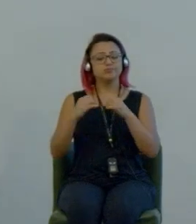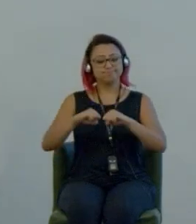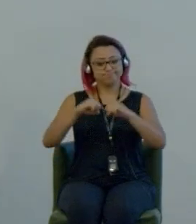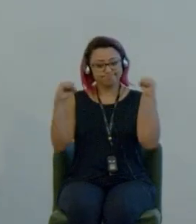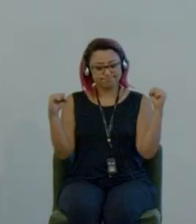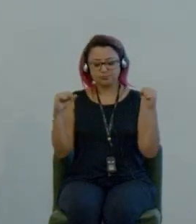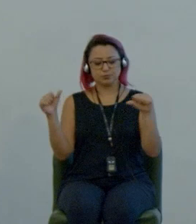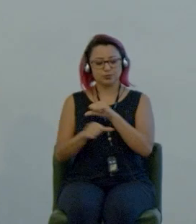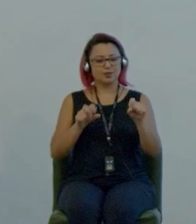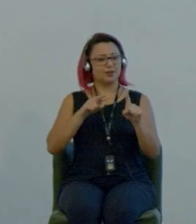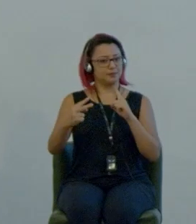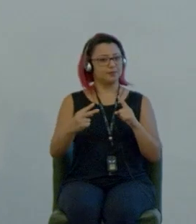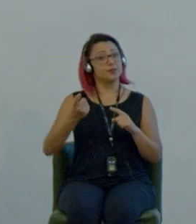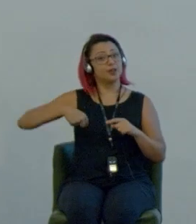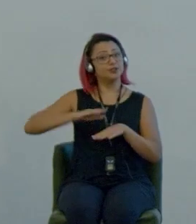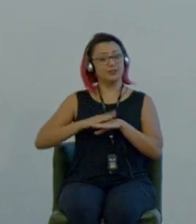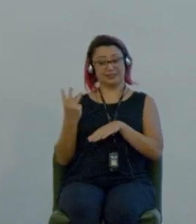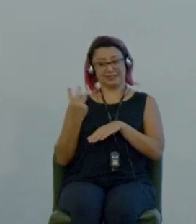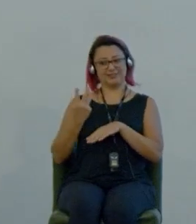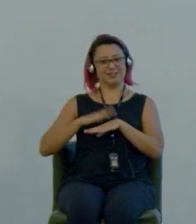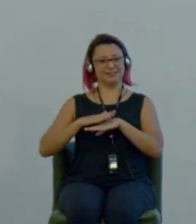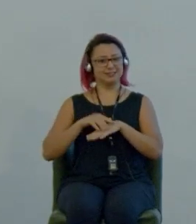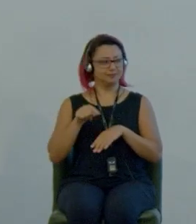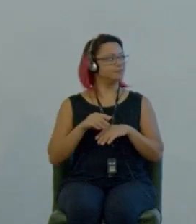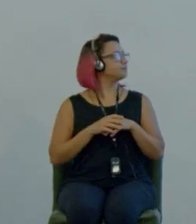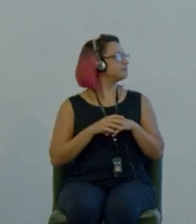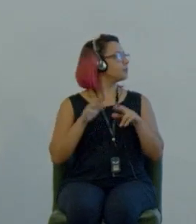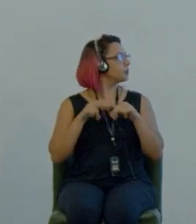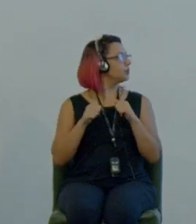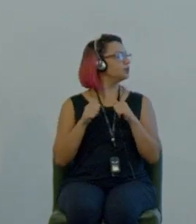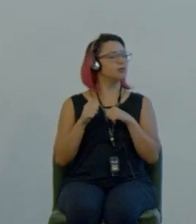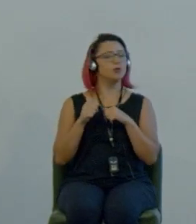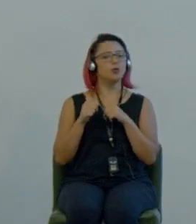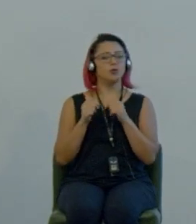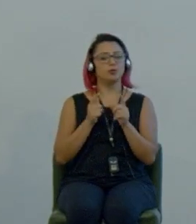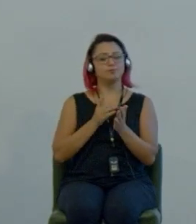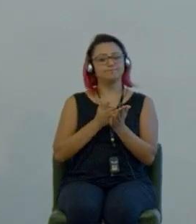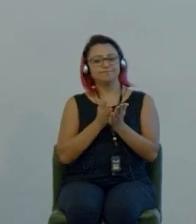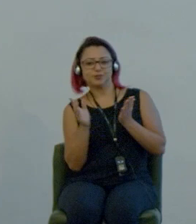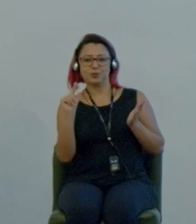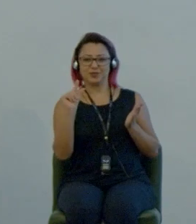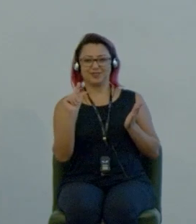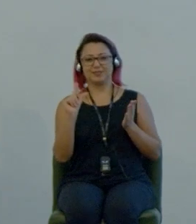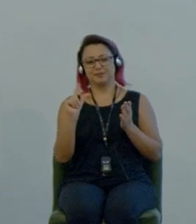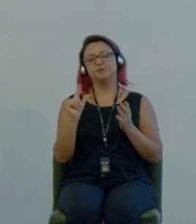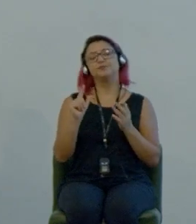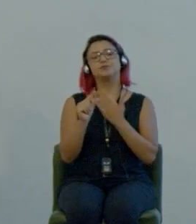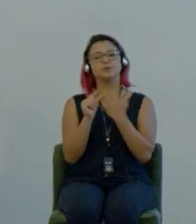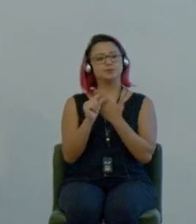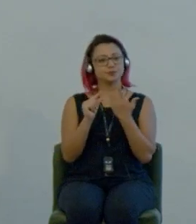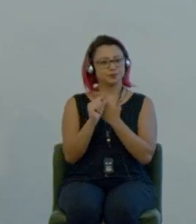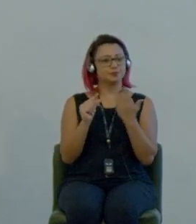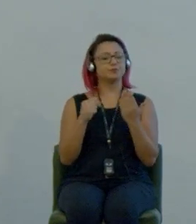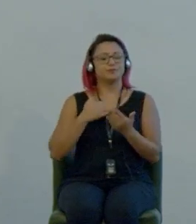l'avons fait. Et là, je fais un petit détour par un auteur que j'adore de l'histoire